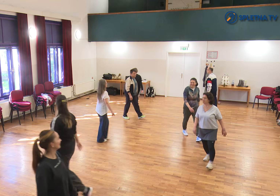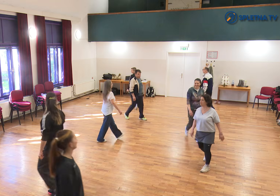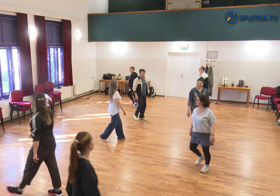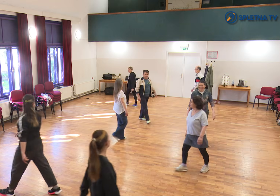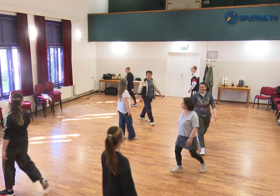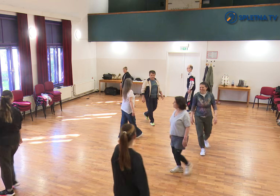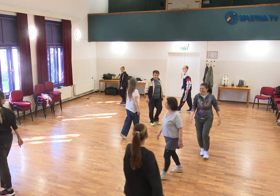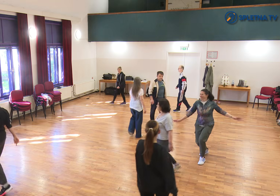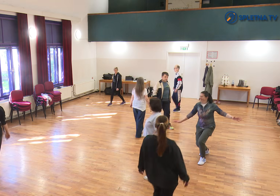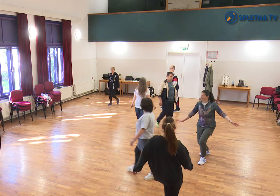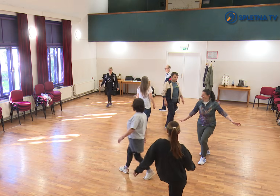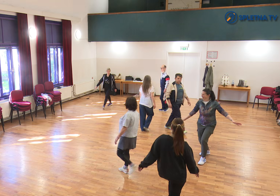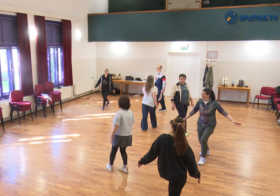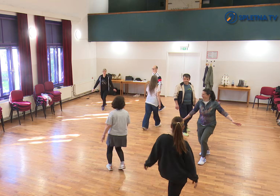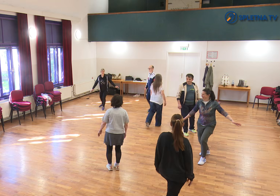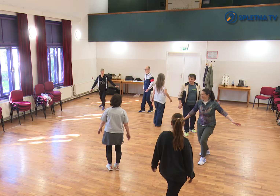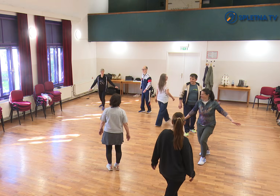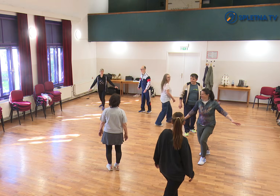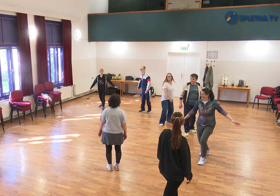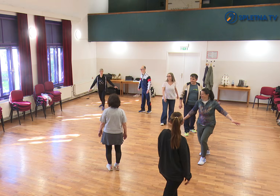Been losing all momentum.